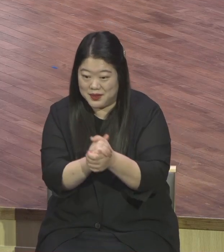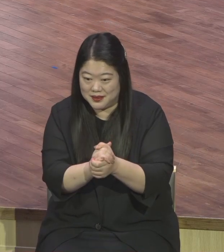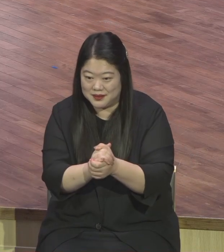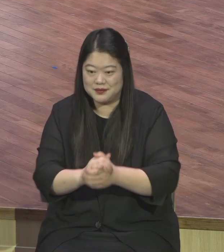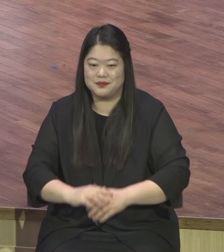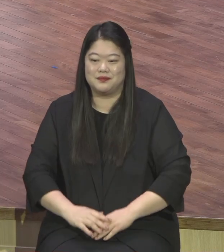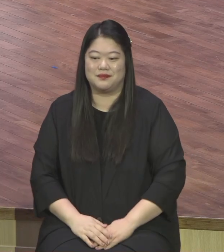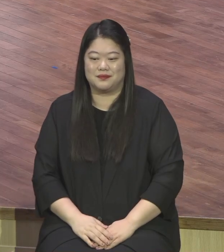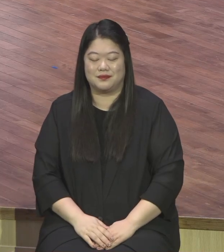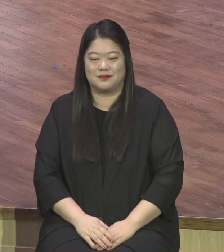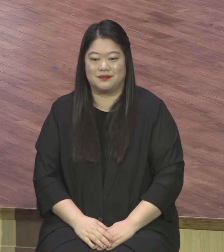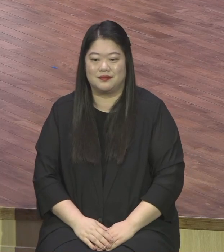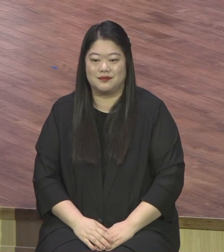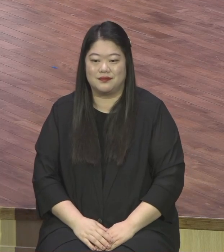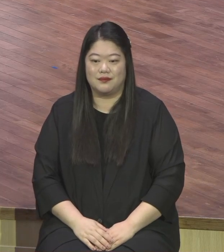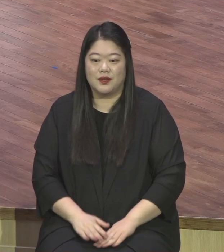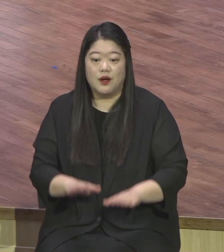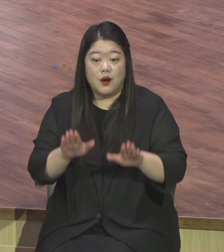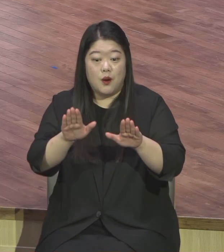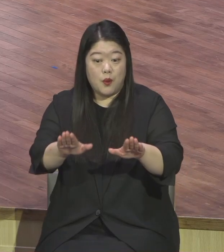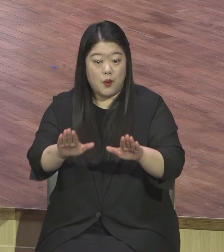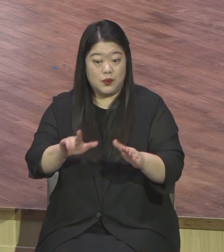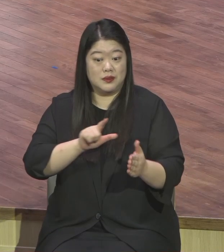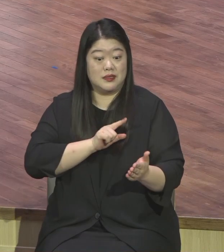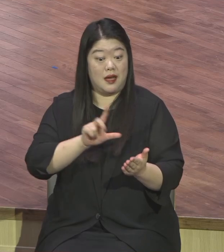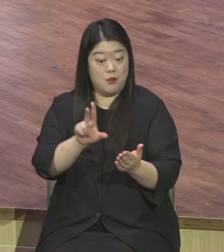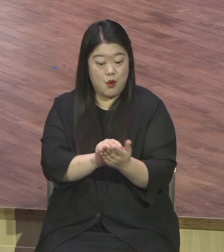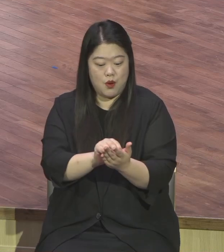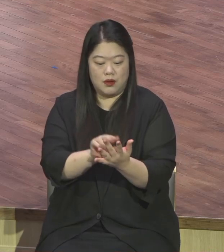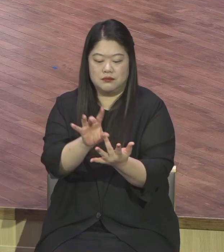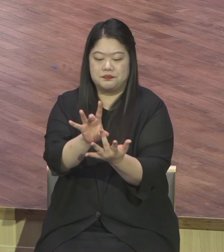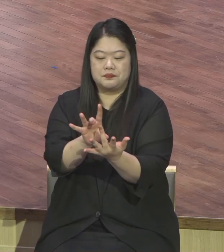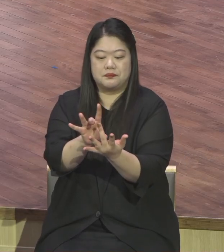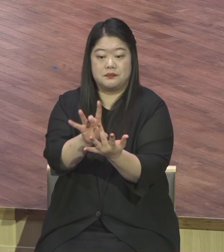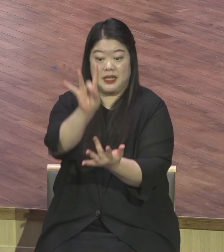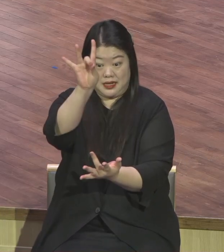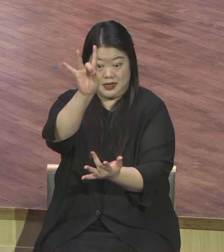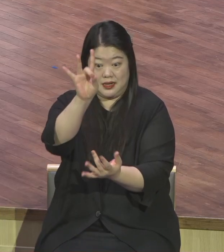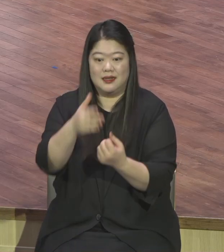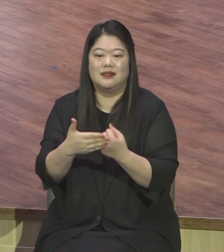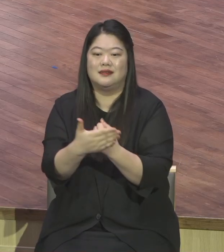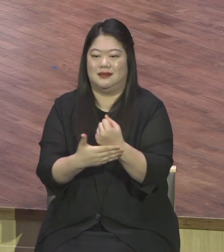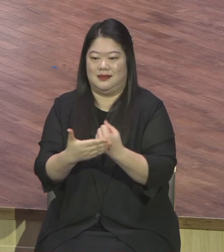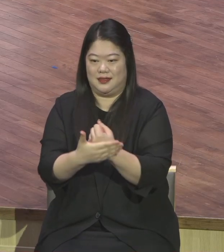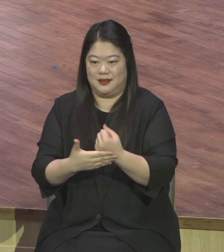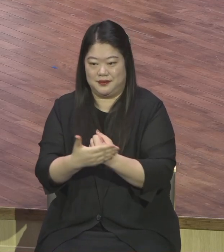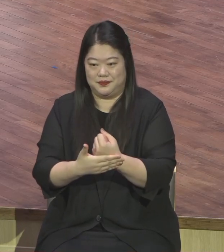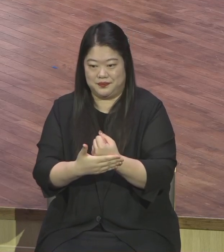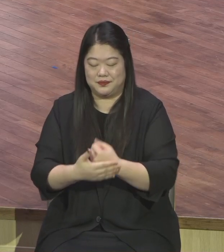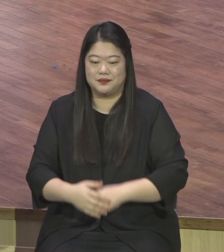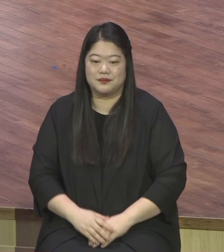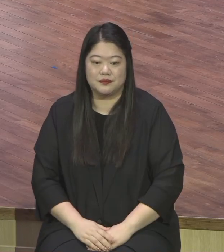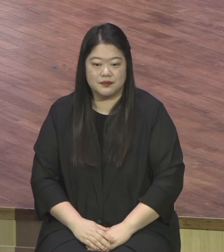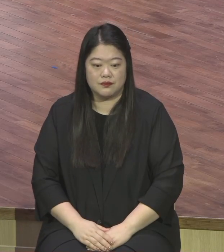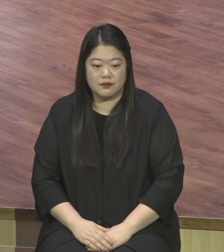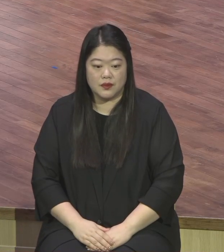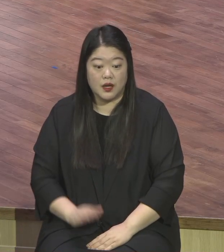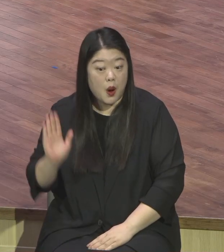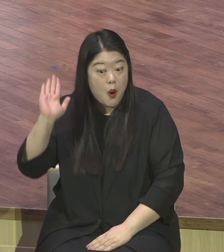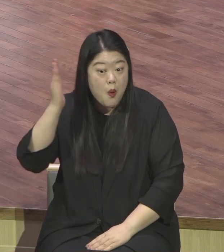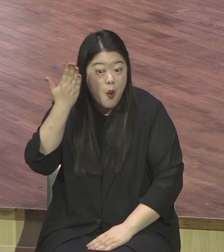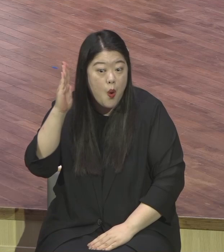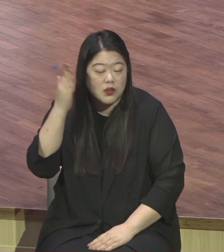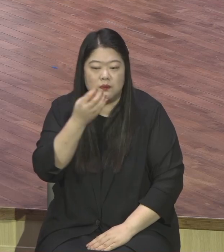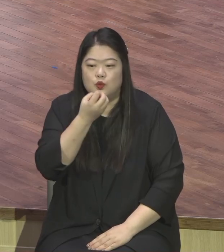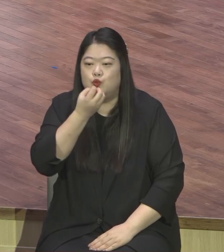이것들을 말씀 가지고 특정함의 은혜라는 제목으로 말씀을 드립니다. 요즘 보면 젊은이들이 다양한 표현들을,